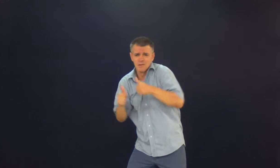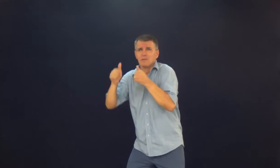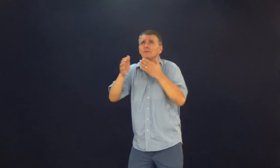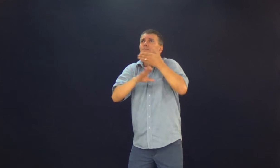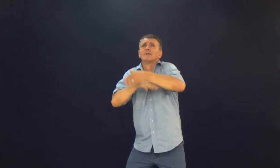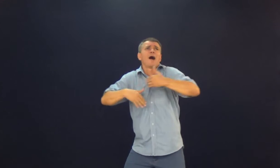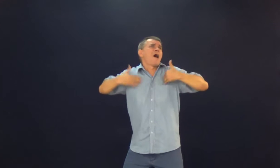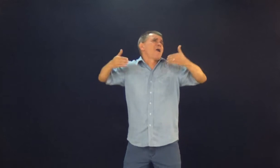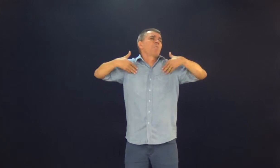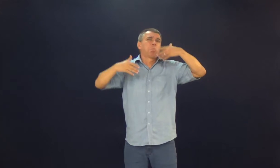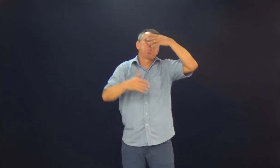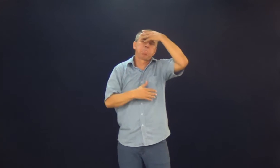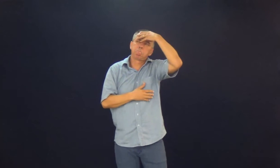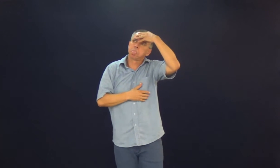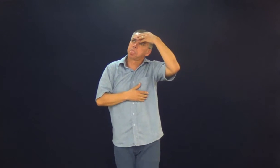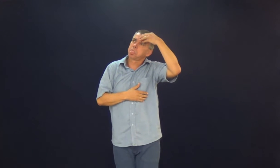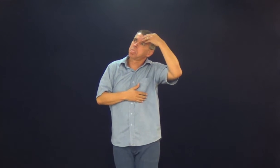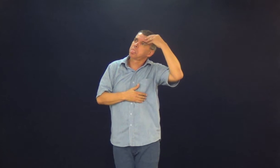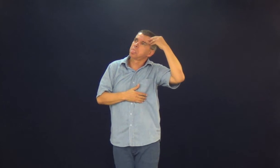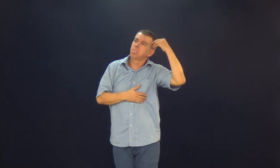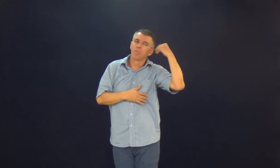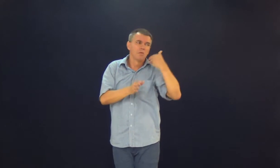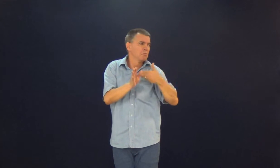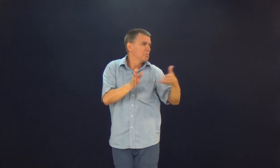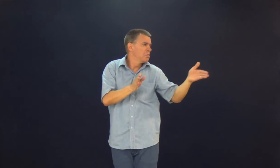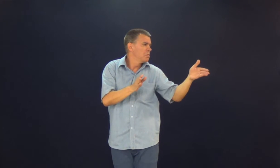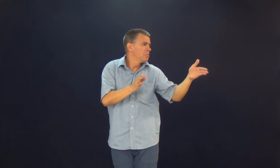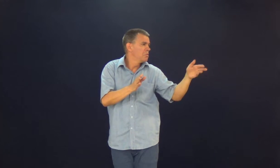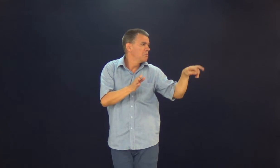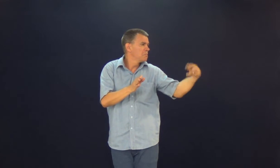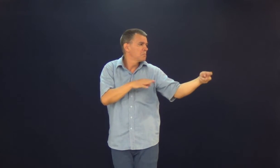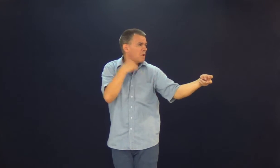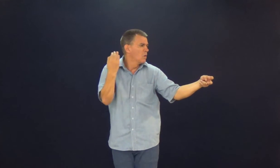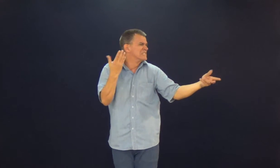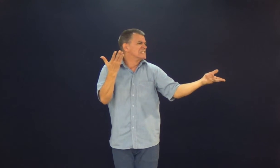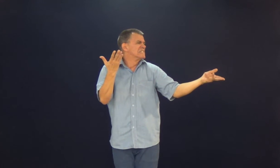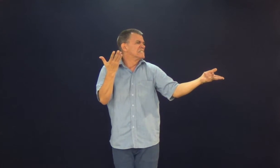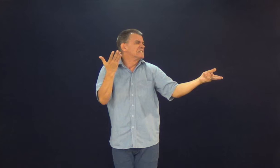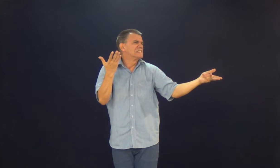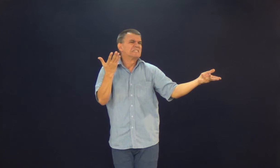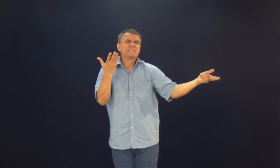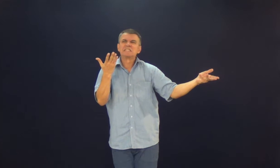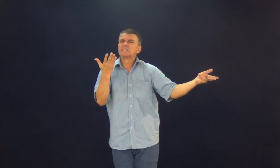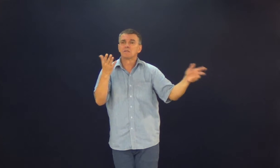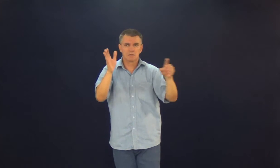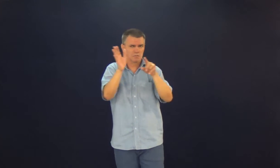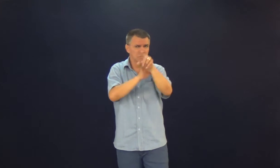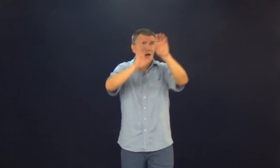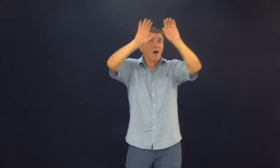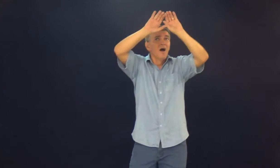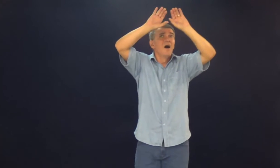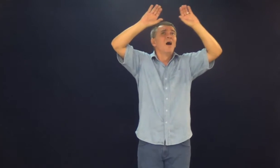a pessoa que é jesus que foi batizada de espírito santo se dizia no caminho e acaba se